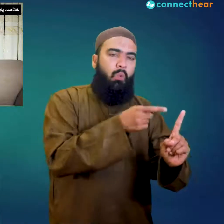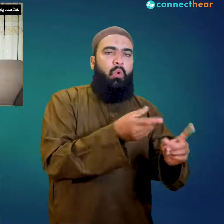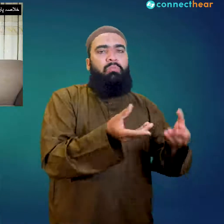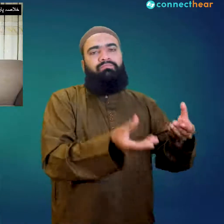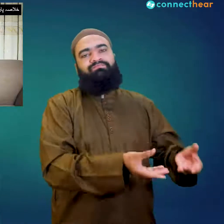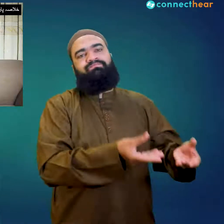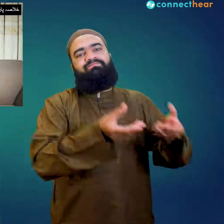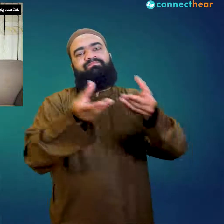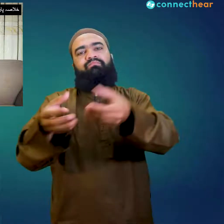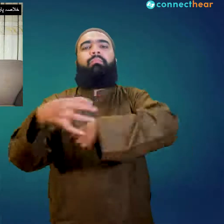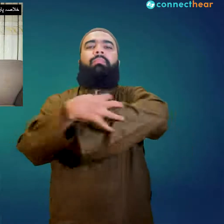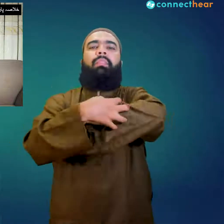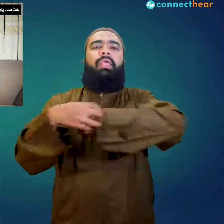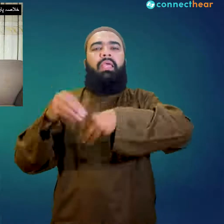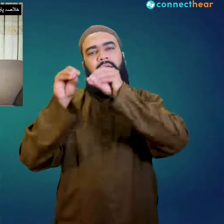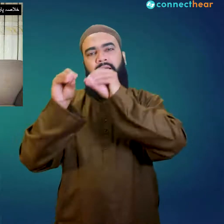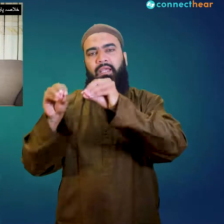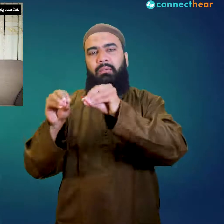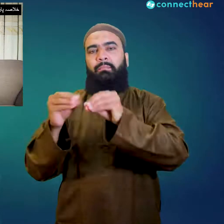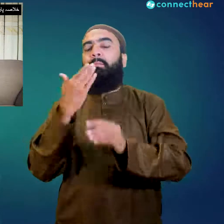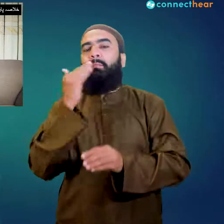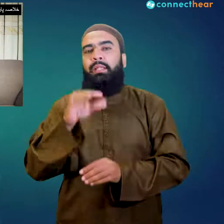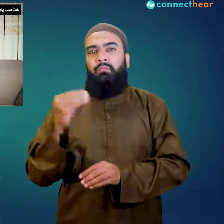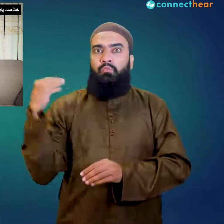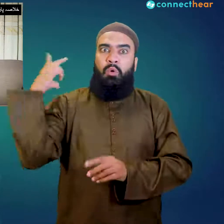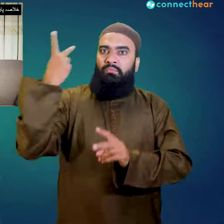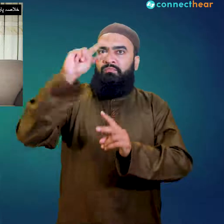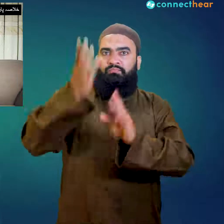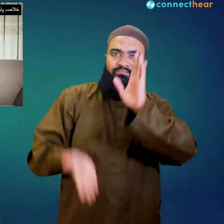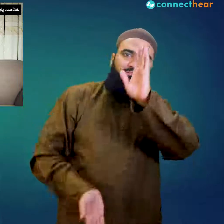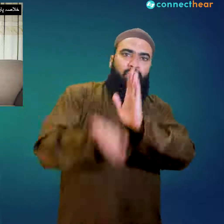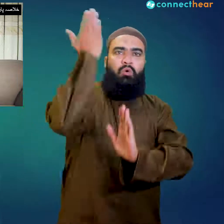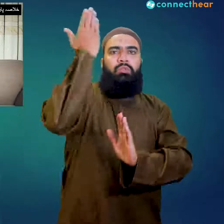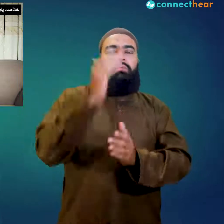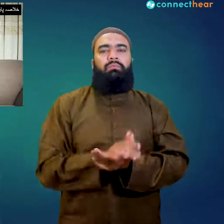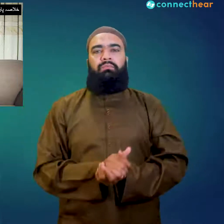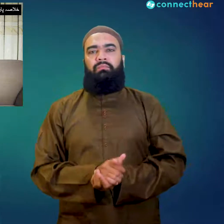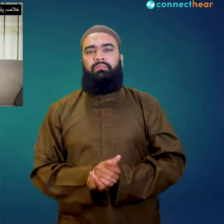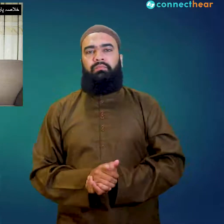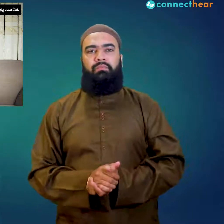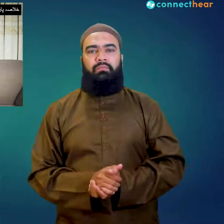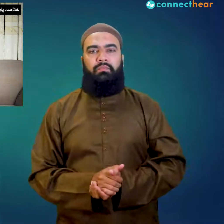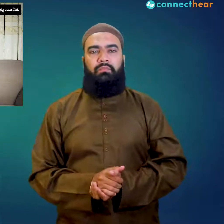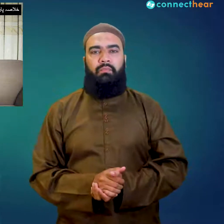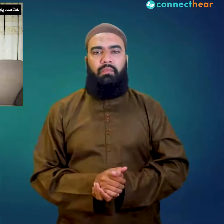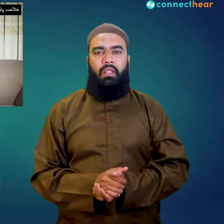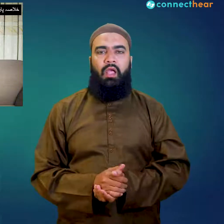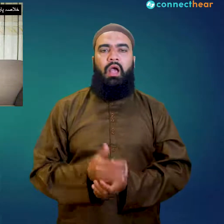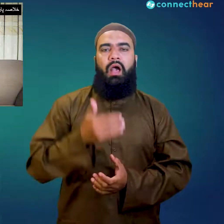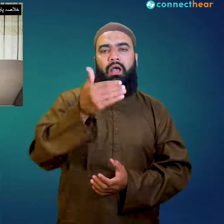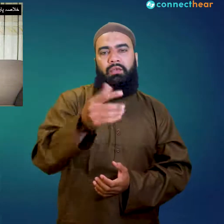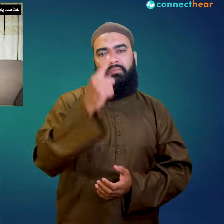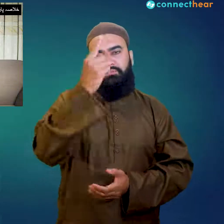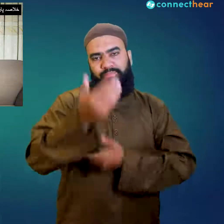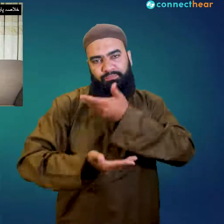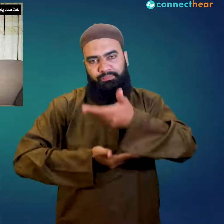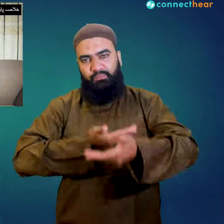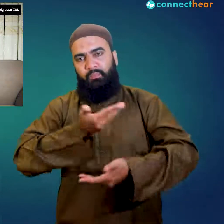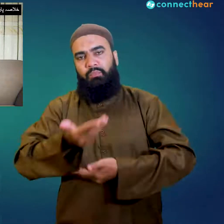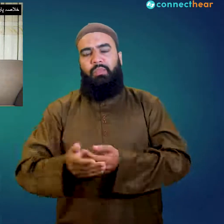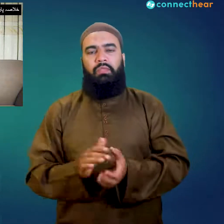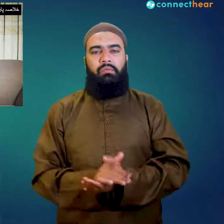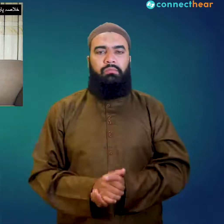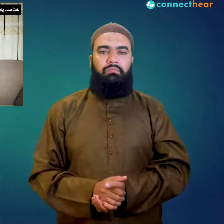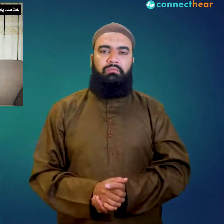سے نیکی کا اعلیٰ درجہ حاصل نہیں ہو سکتا۔ اور آگے فرمایا وَمَا تُنْفِقُوا مِنْ